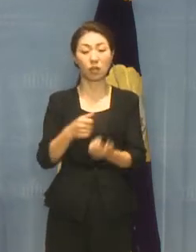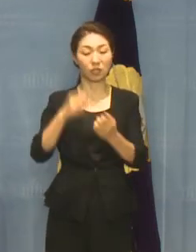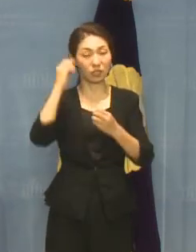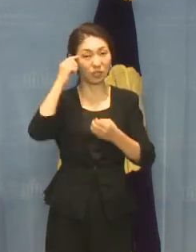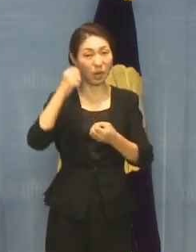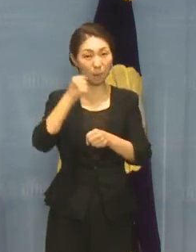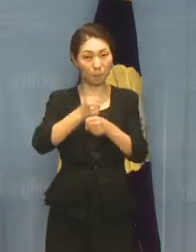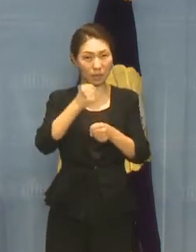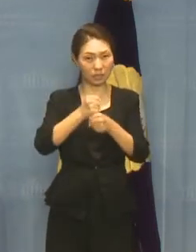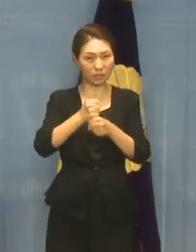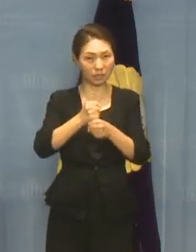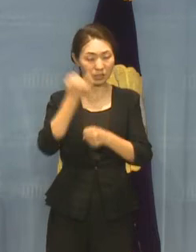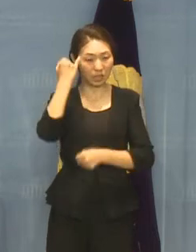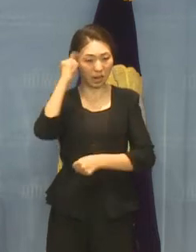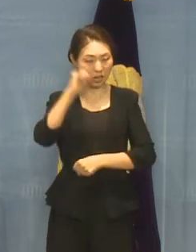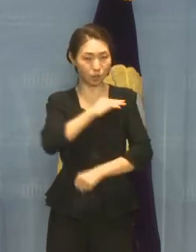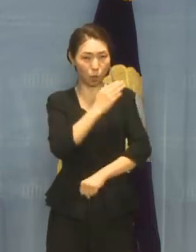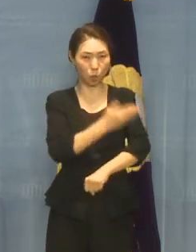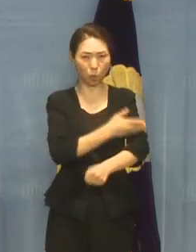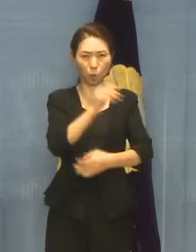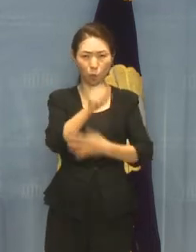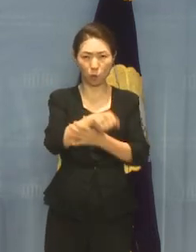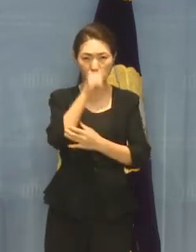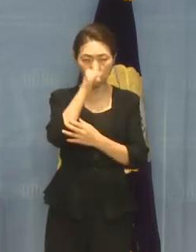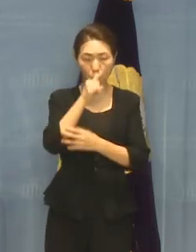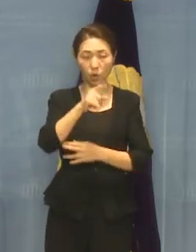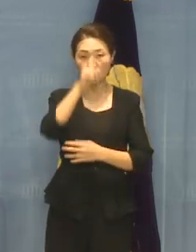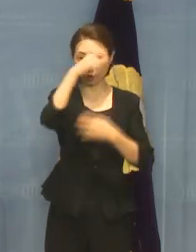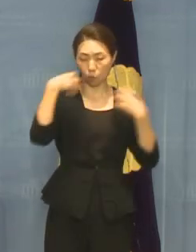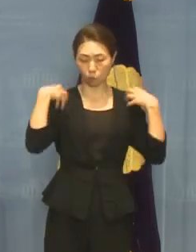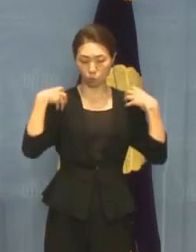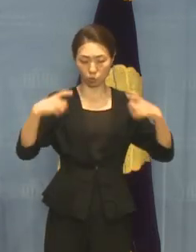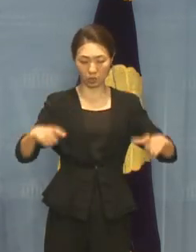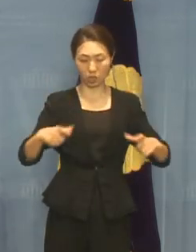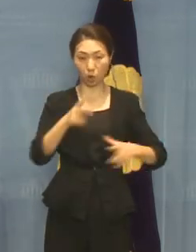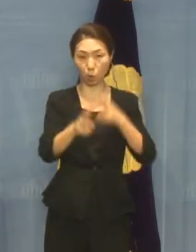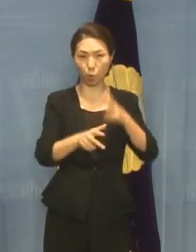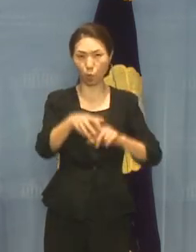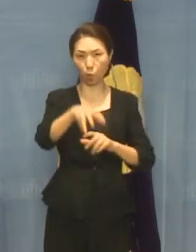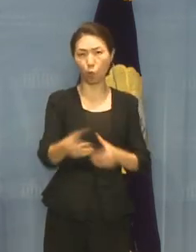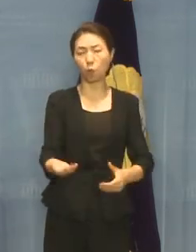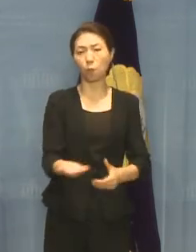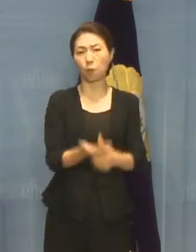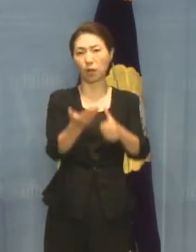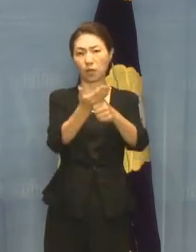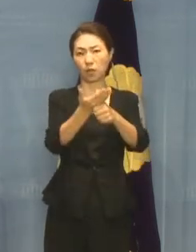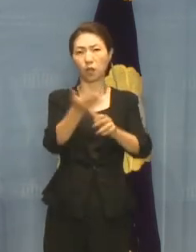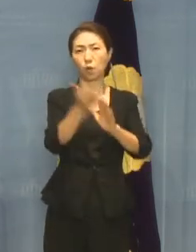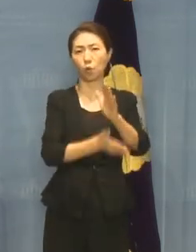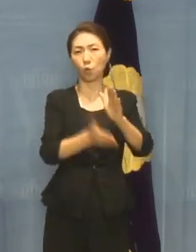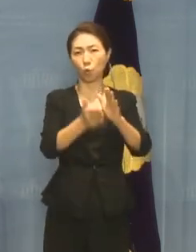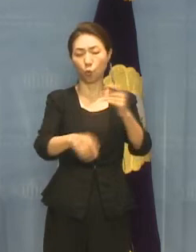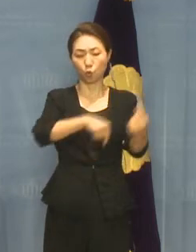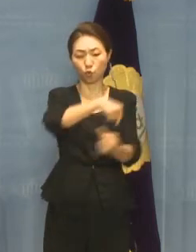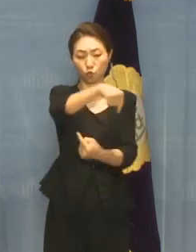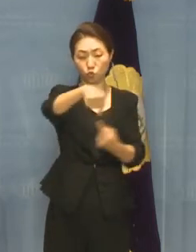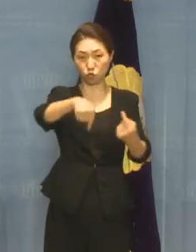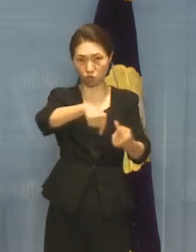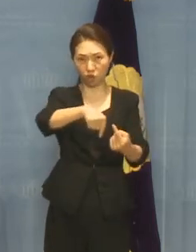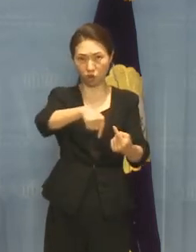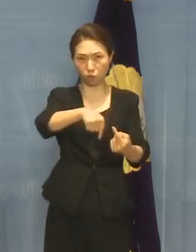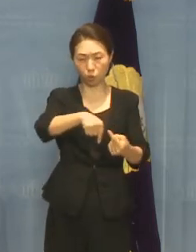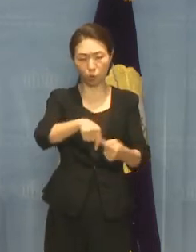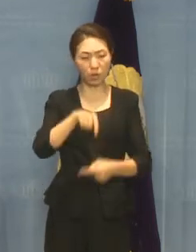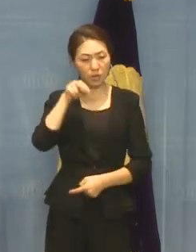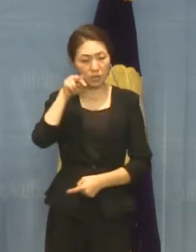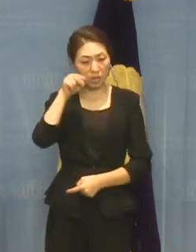정하여 국가산업단지 지정을 우선적으로 추진하고 공공기관의 운영에 관한 법률에 따른 공기업 등으로 예비